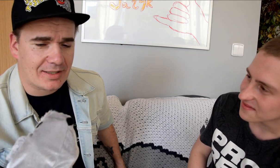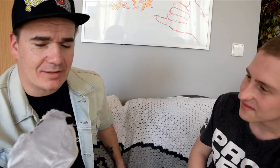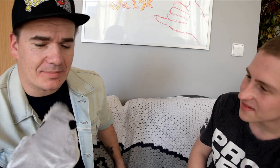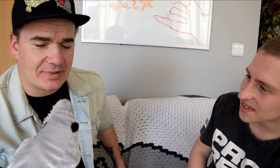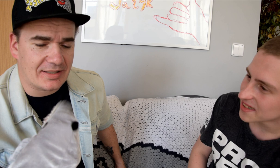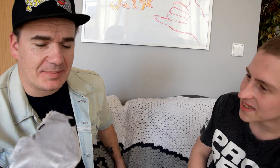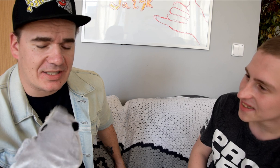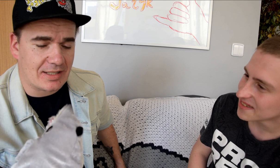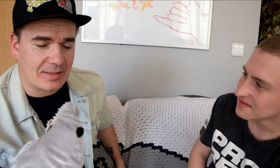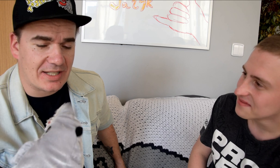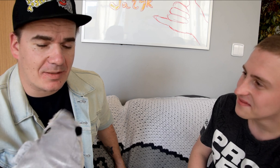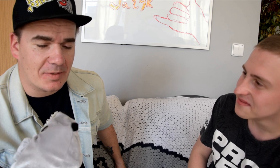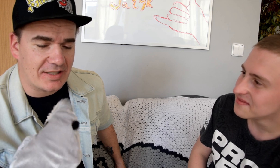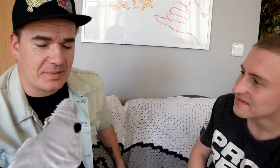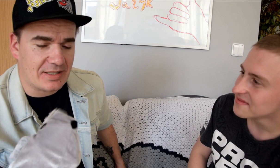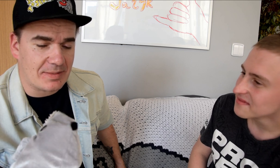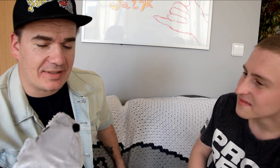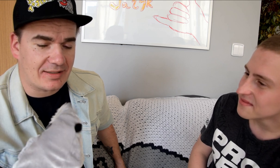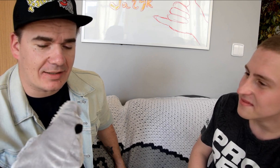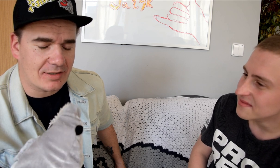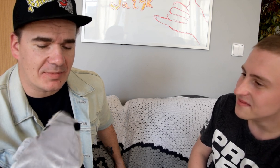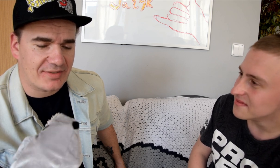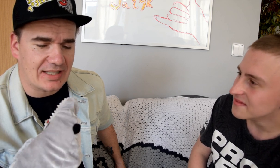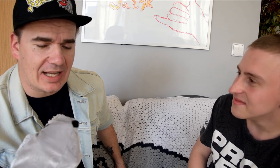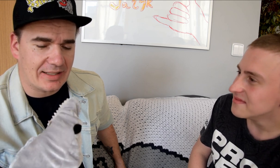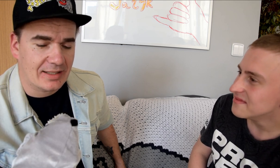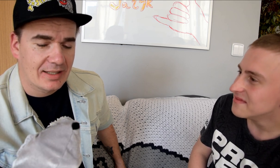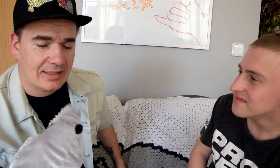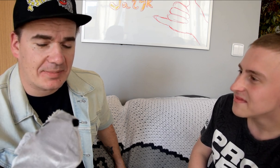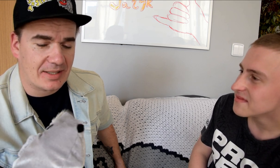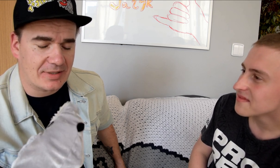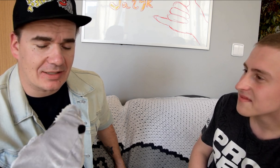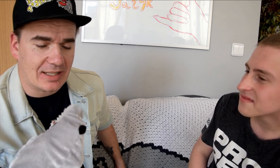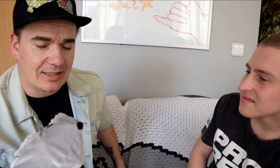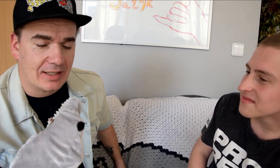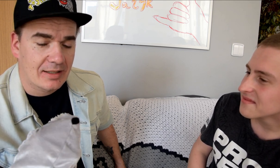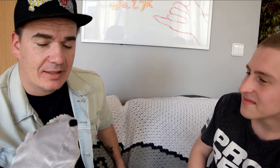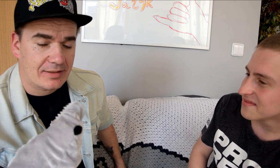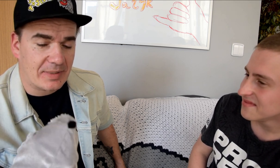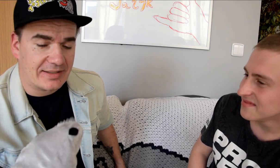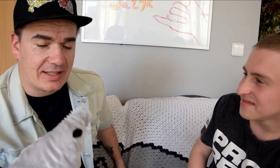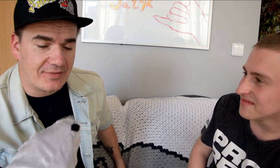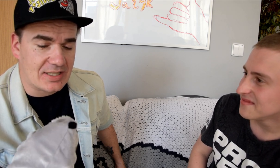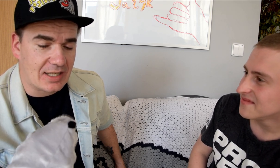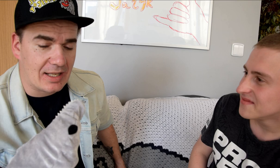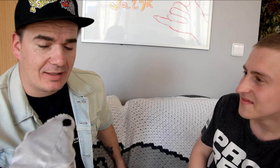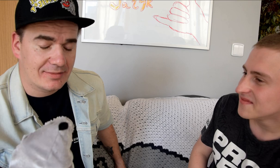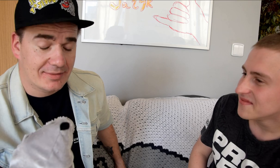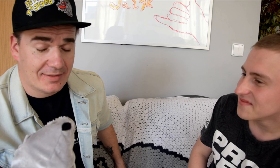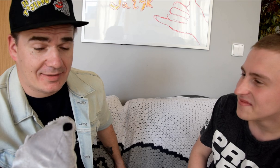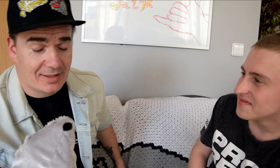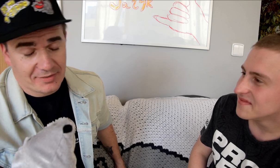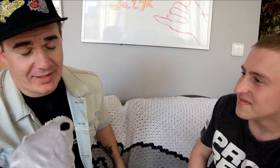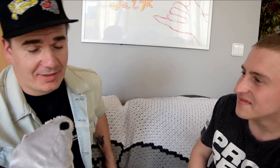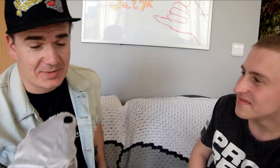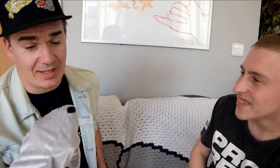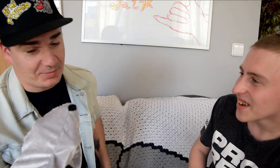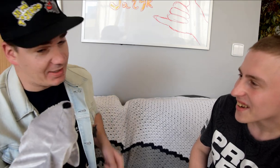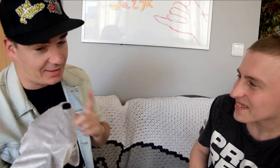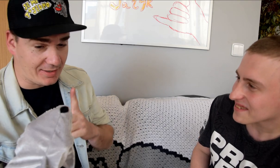Rakisko, ty jsi přišel nejpřichomluvec, myslíš, že by ses na chvilku mohl vzdálit? Já bych si to tady s Maxíkem vyříkal. Adolfine, dobře, ale buď na něj hodnej,